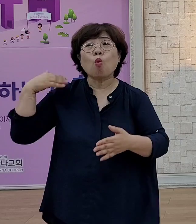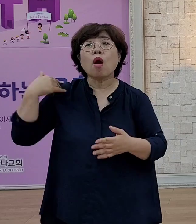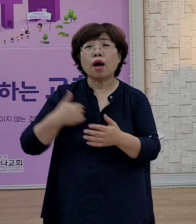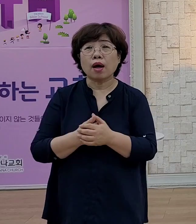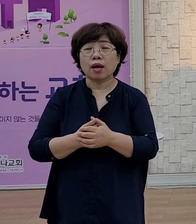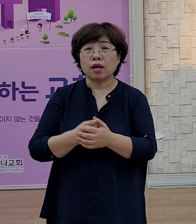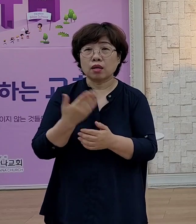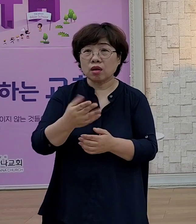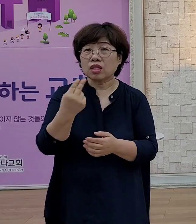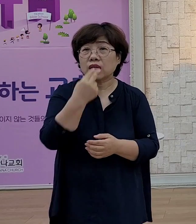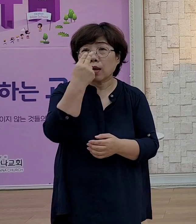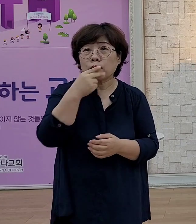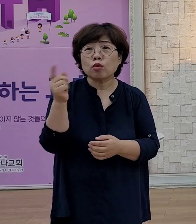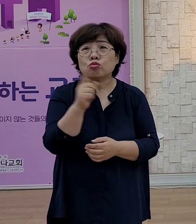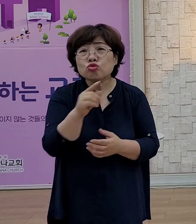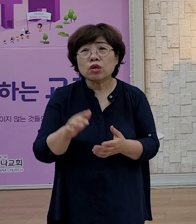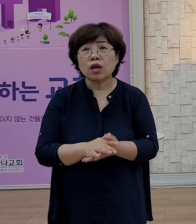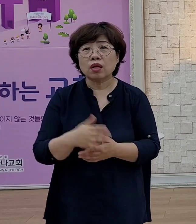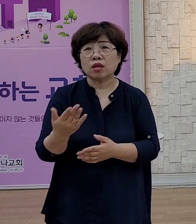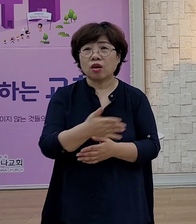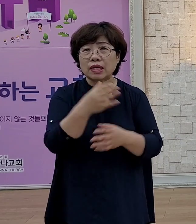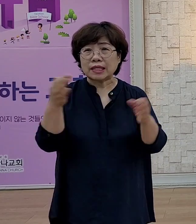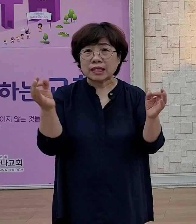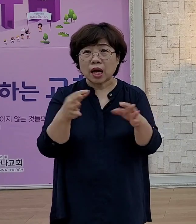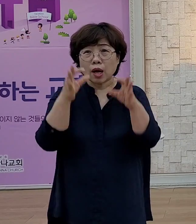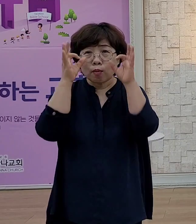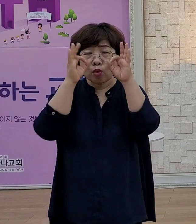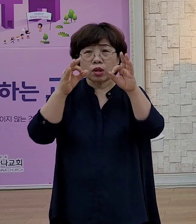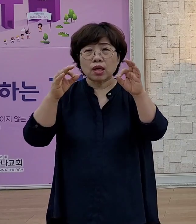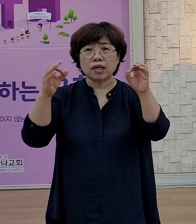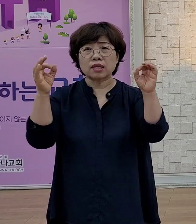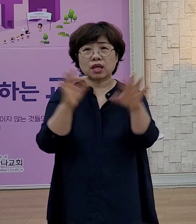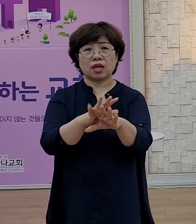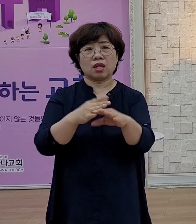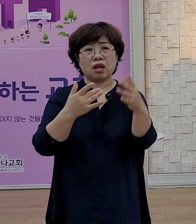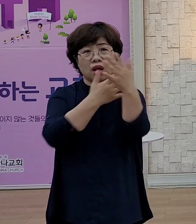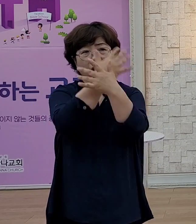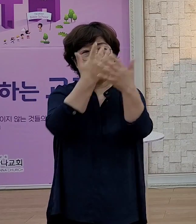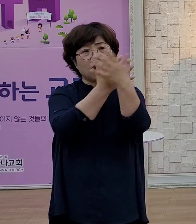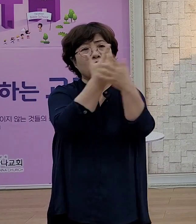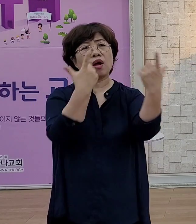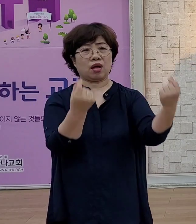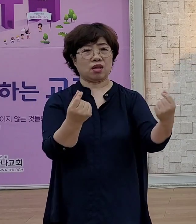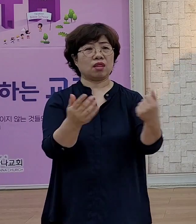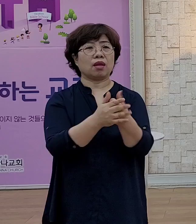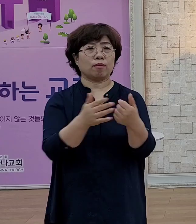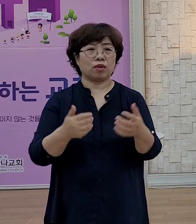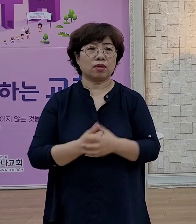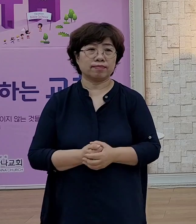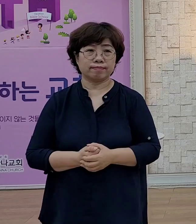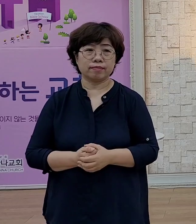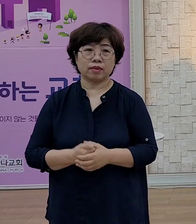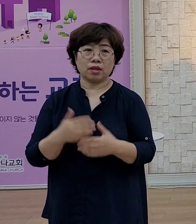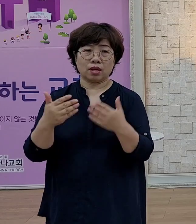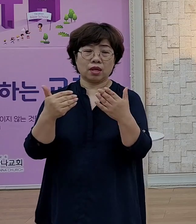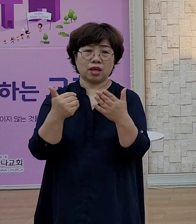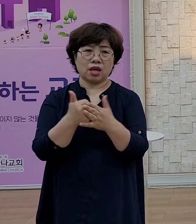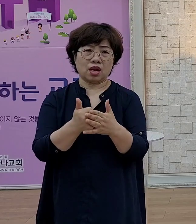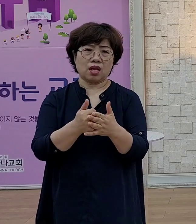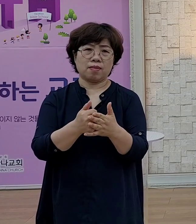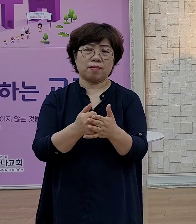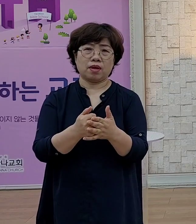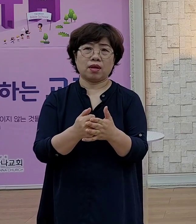못하는도다. 너희 생명이 무엇이냐? 너희는 잠깐 보이다가 없어지는 안개다고 하지. 이 말씀은 하나님의